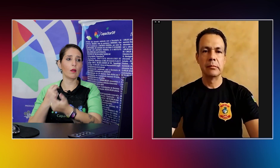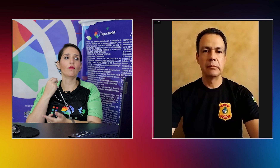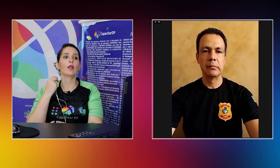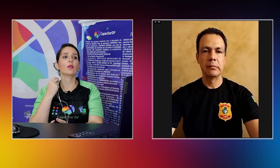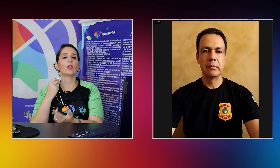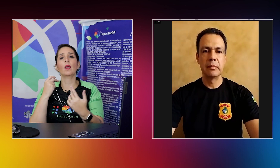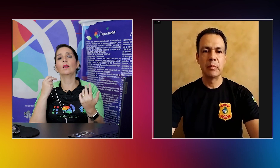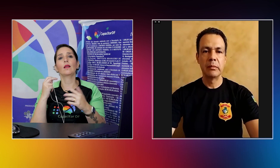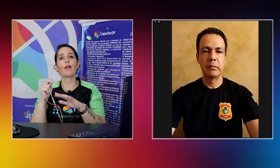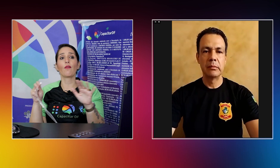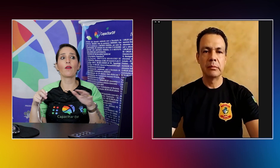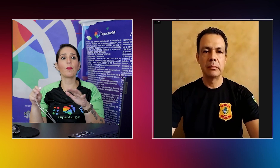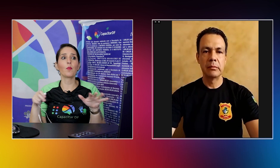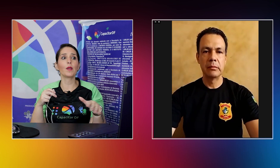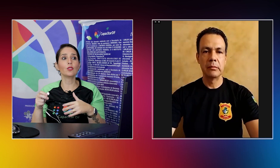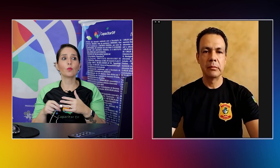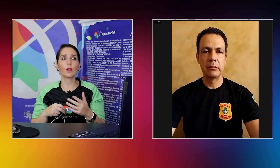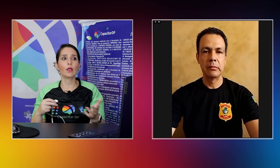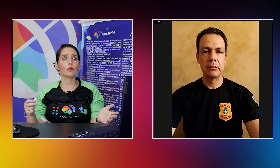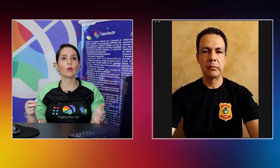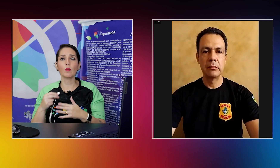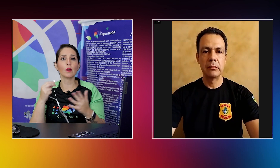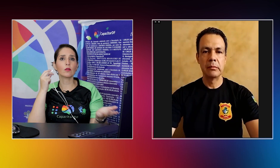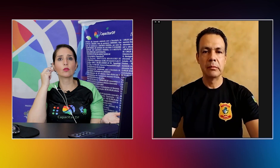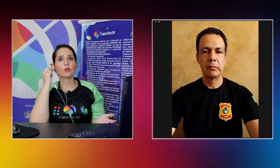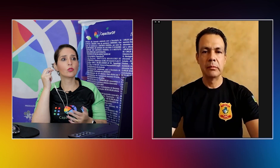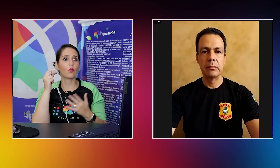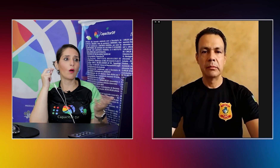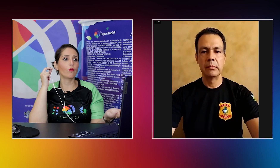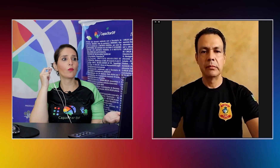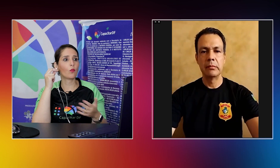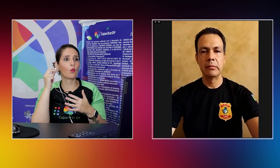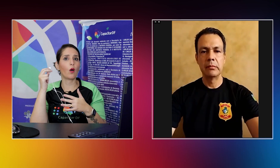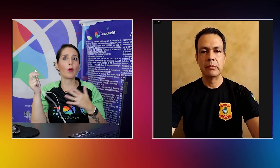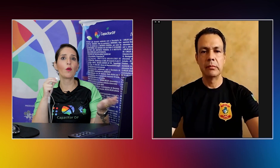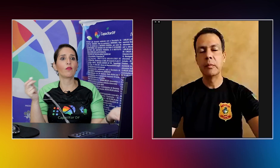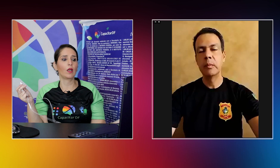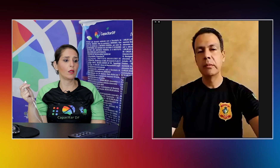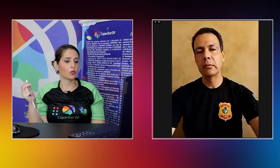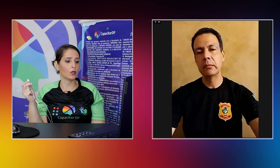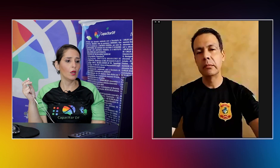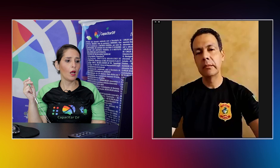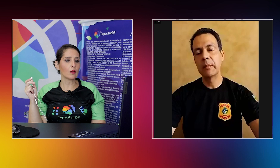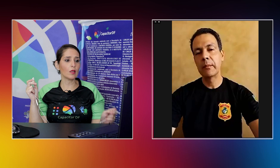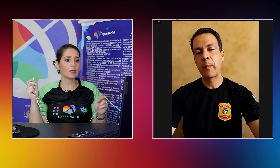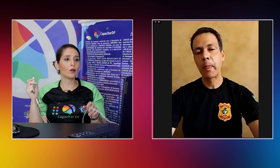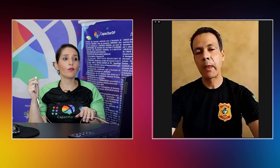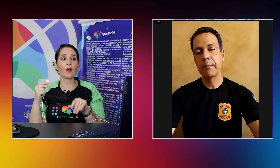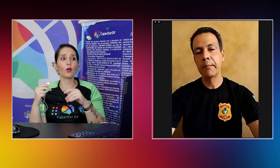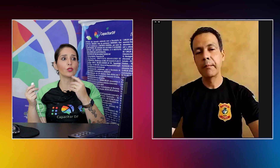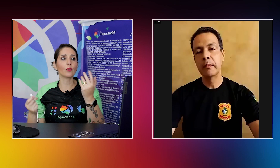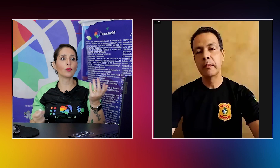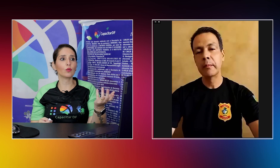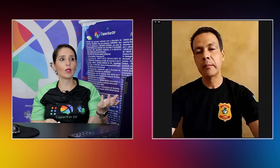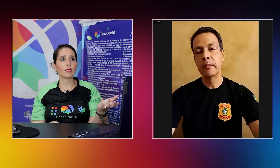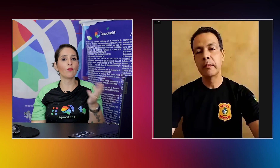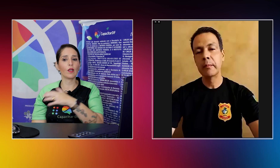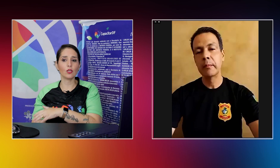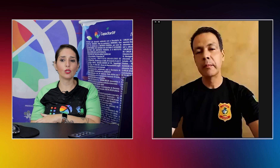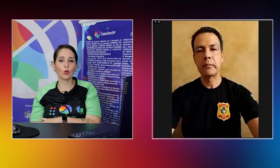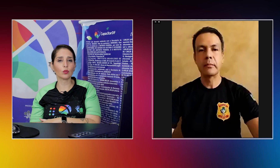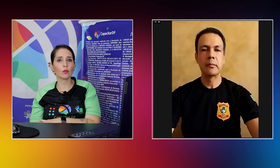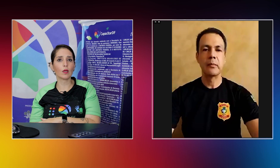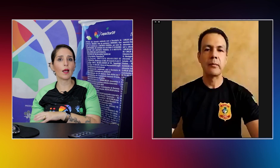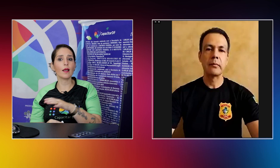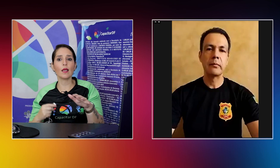outro referente, que ele aí vai ficar meio perdido, porque ele não lembra de qual é o referente. Às vezes você não falou desse